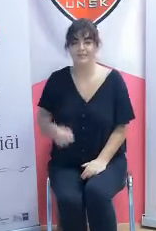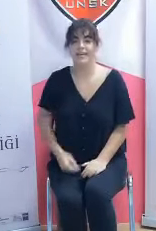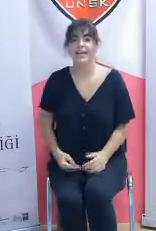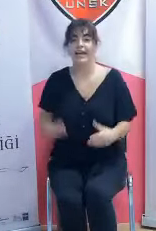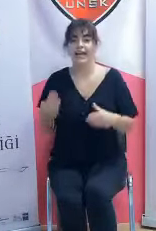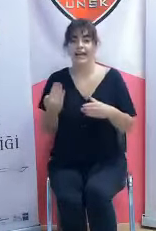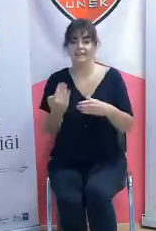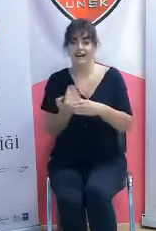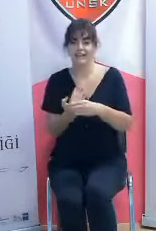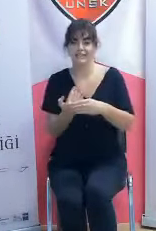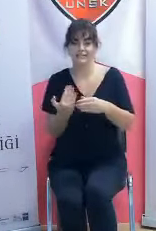Evrak.